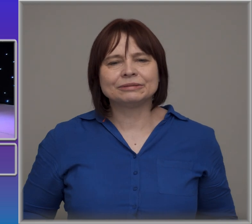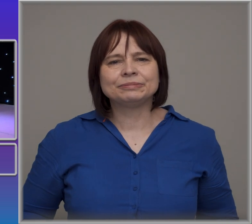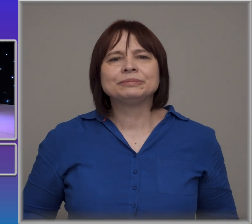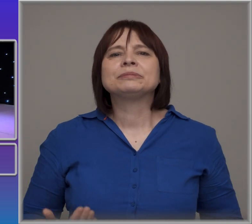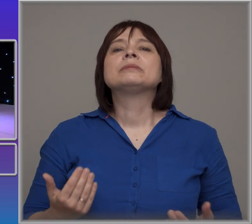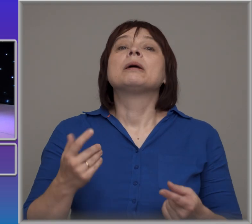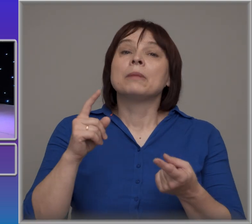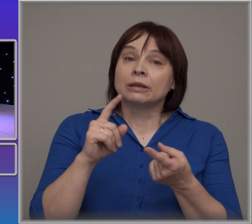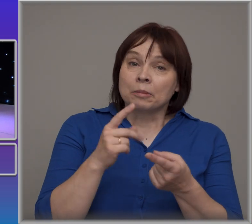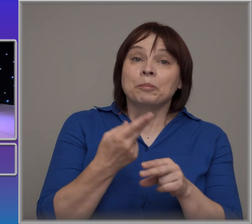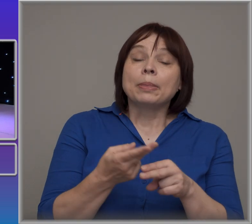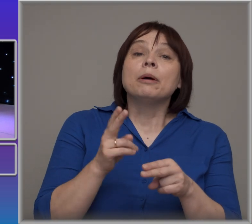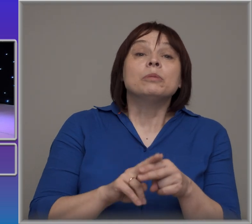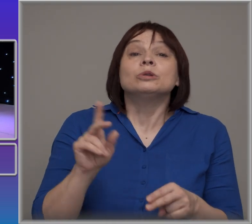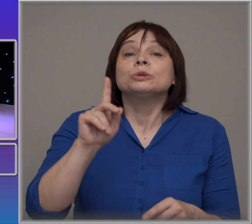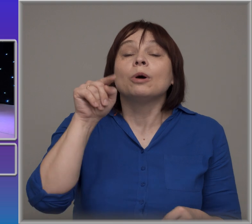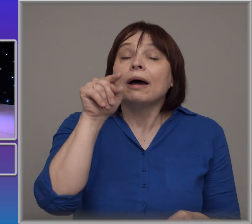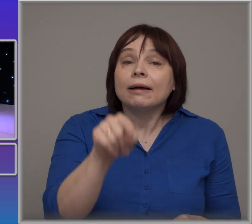Заходим потихоньку.